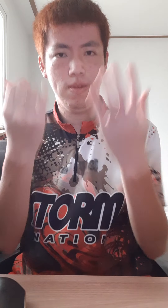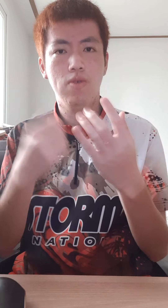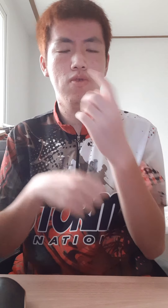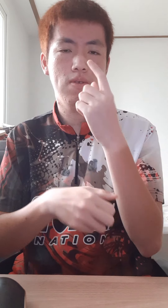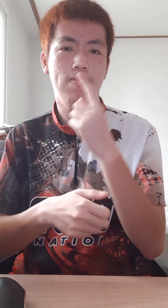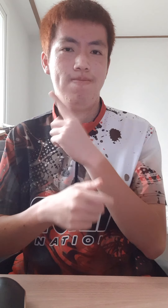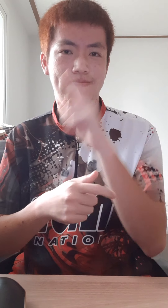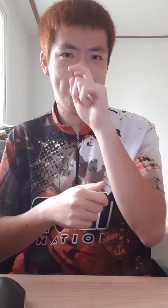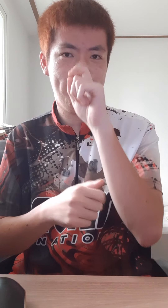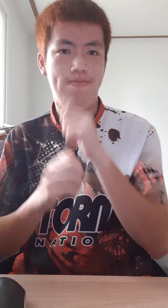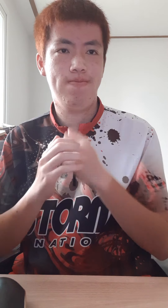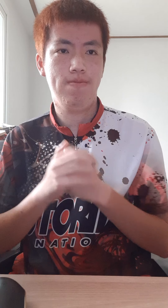축제를 개막했습니다.